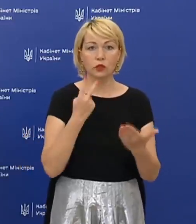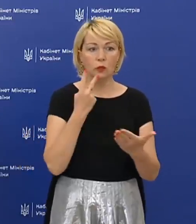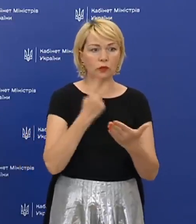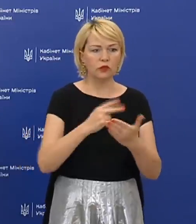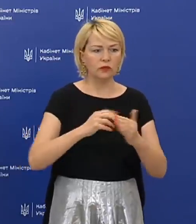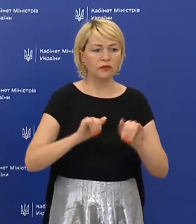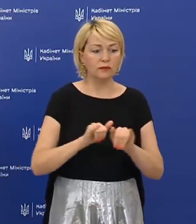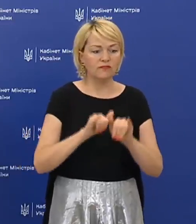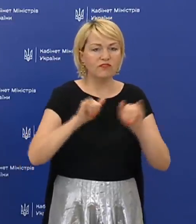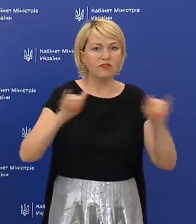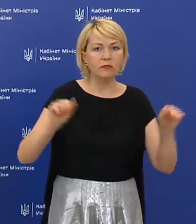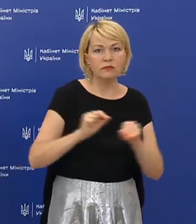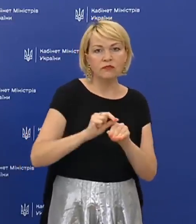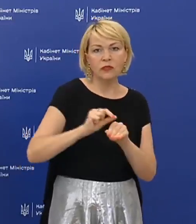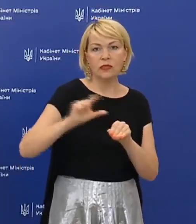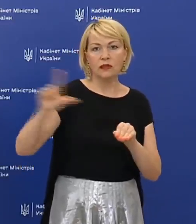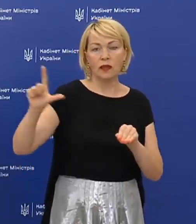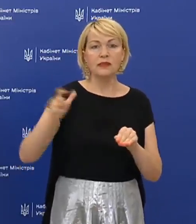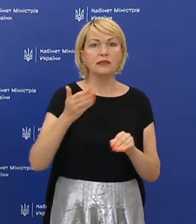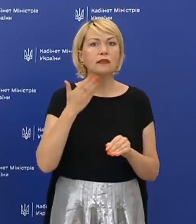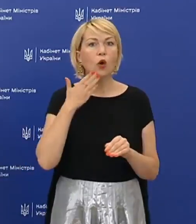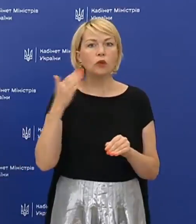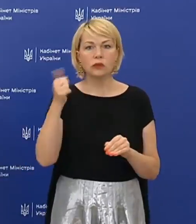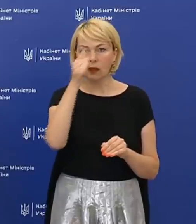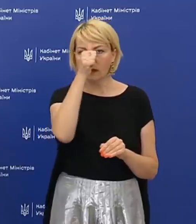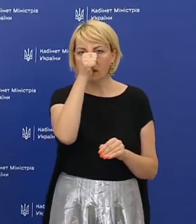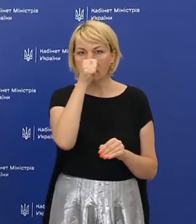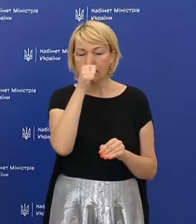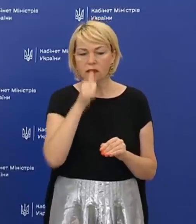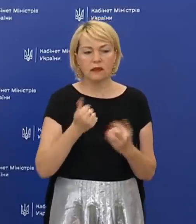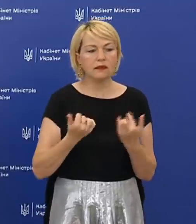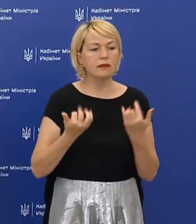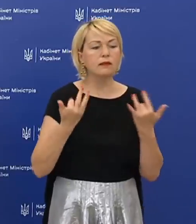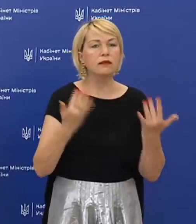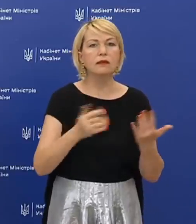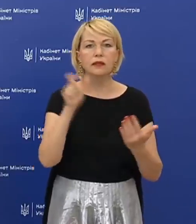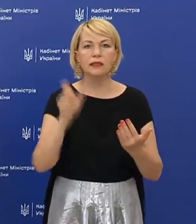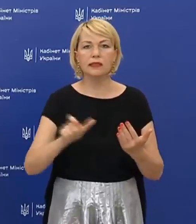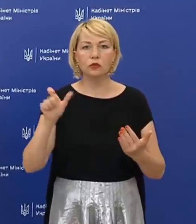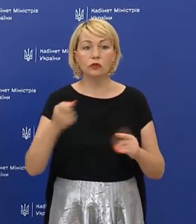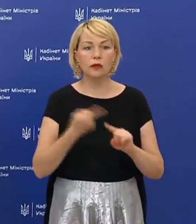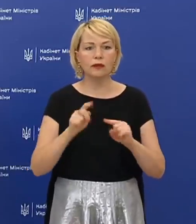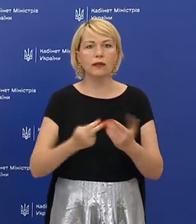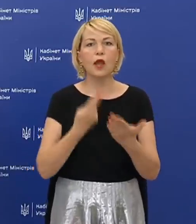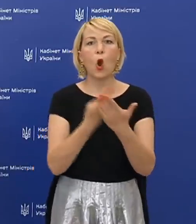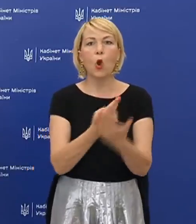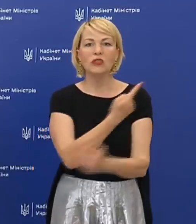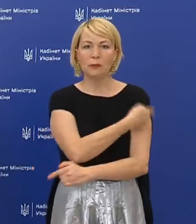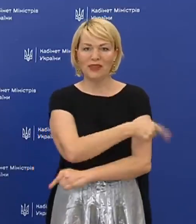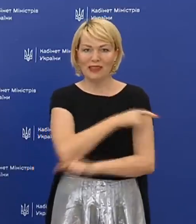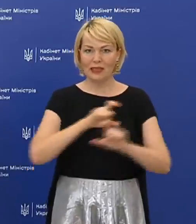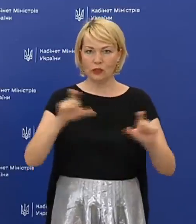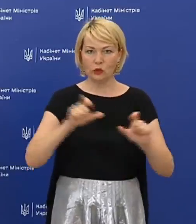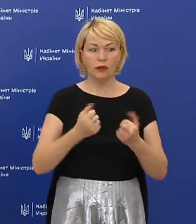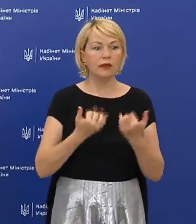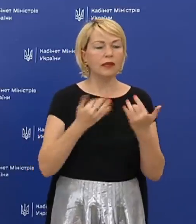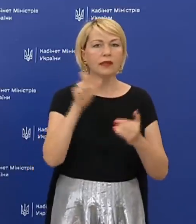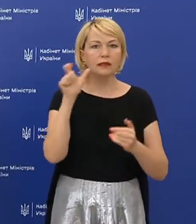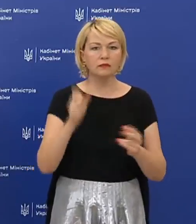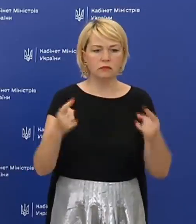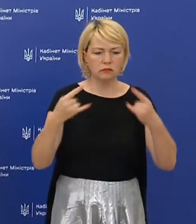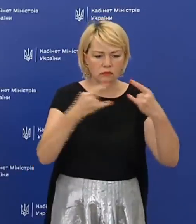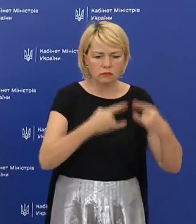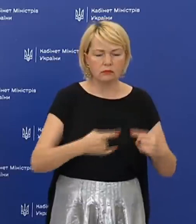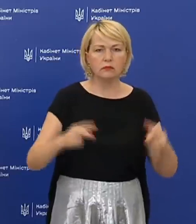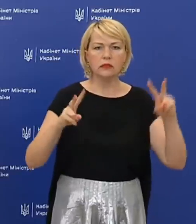в динаміці за останній місяць, ця кількість людей, які госпіталізуються, кількість людей, яких ми